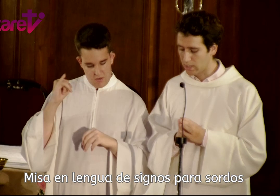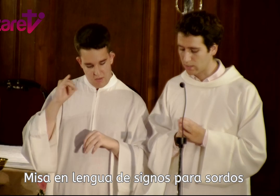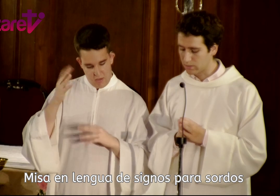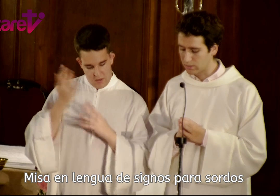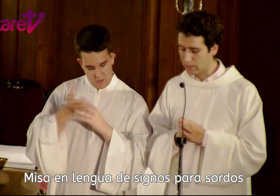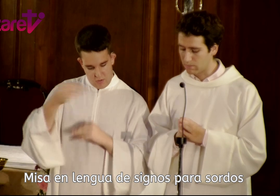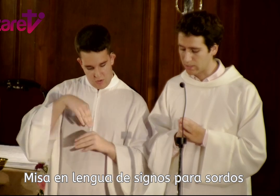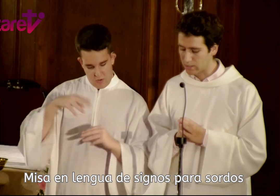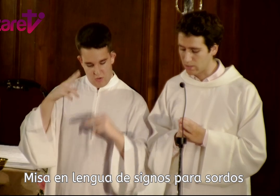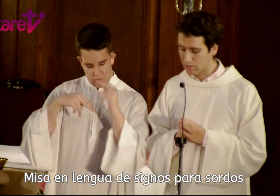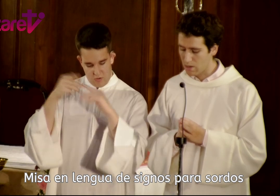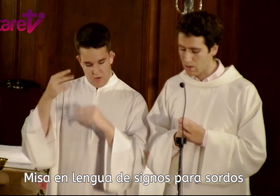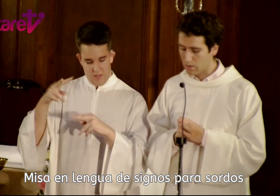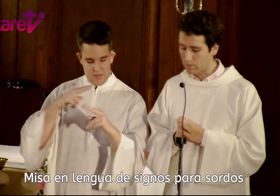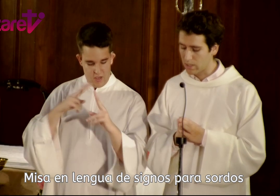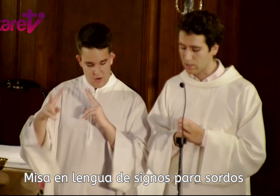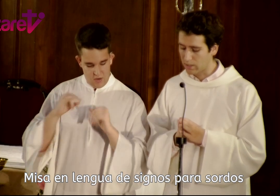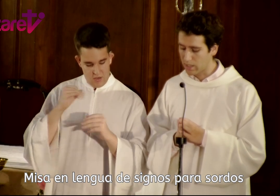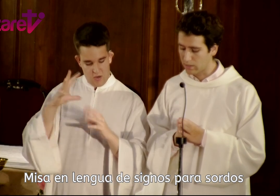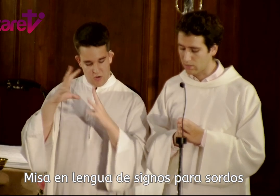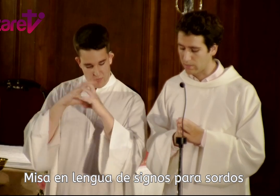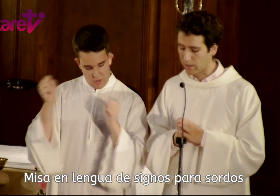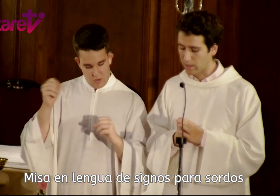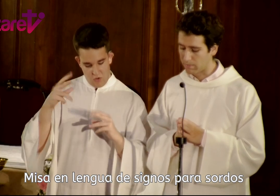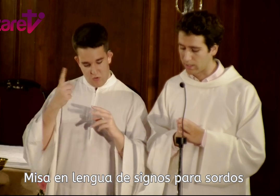diálogo y comprensión una sociedad con verdadera paz.